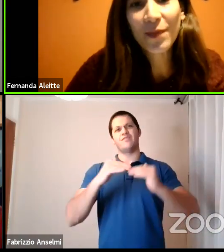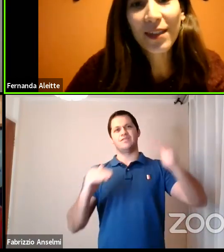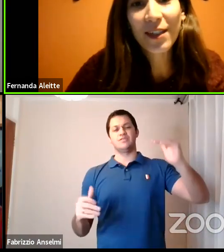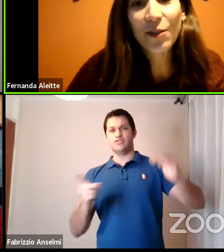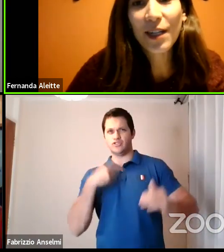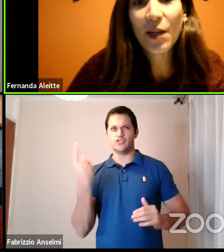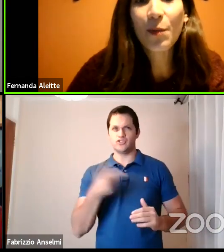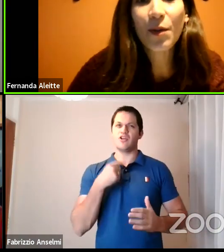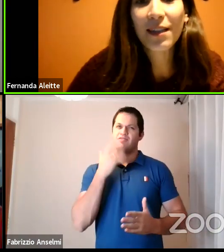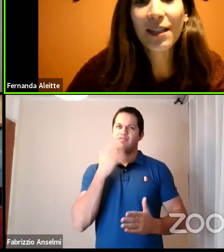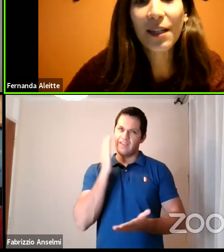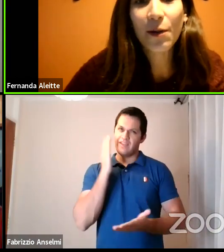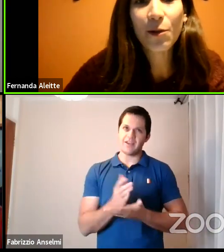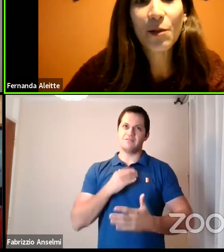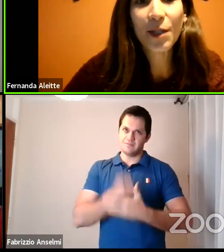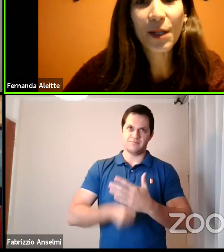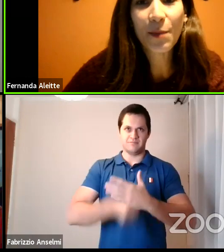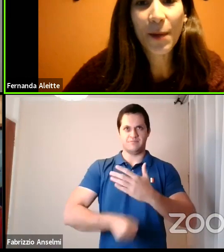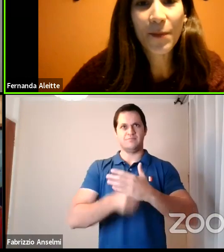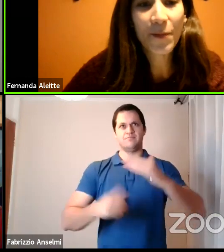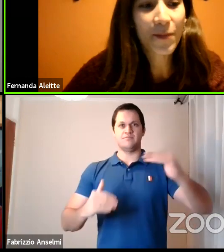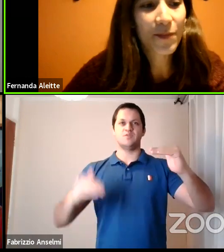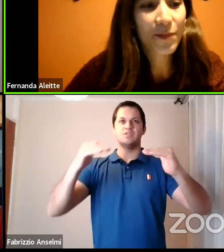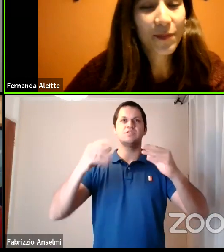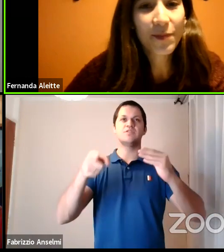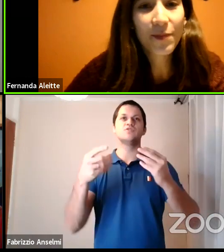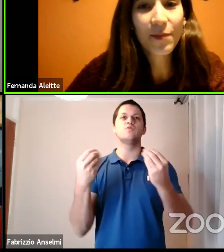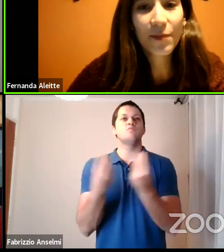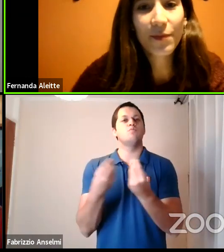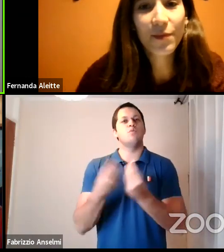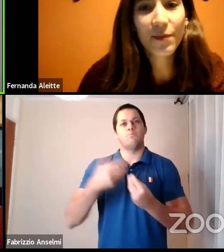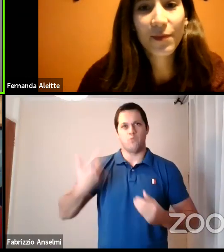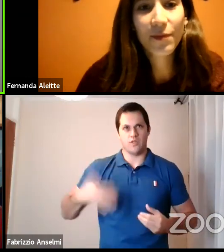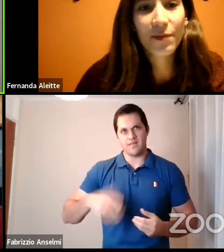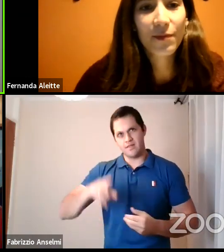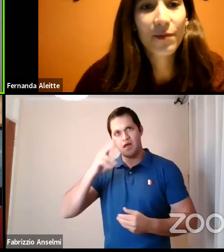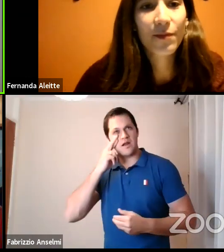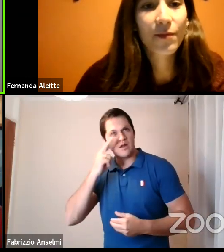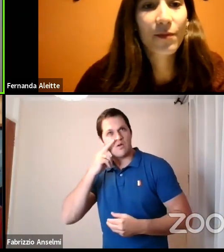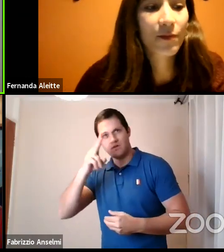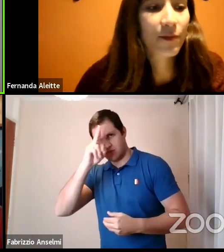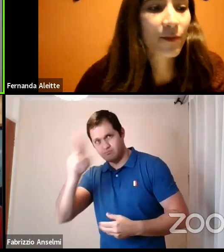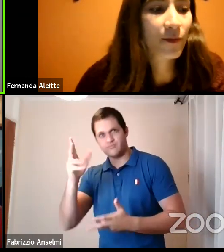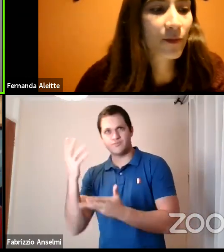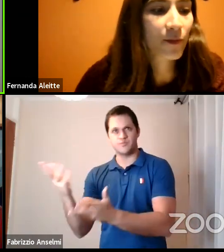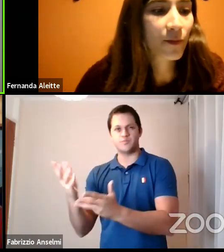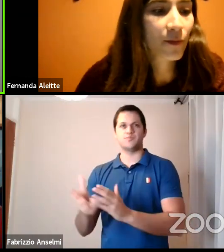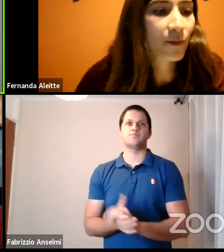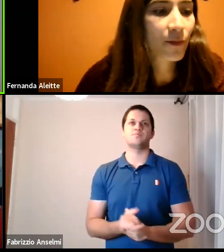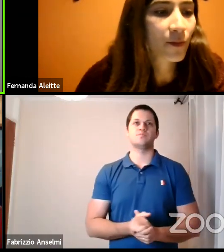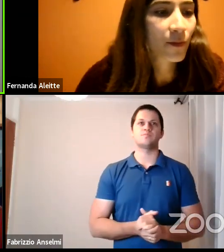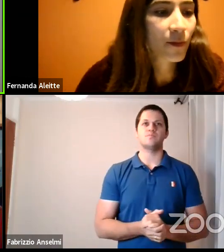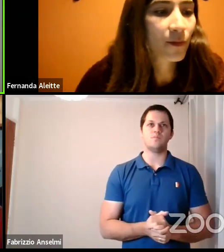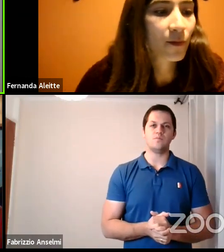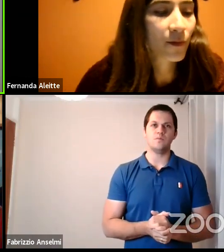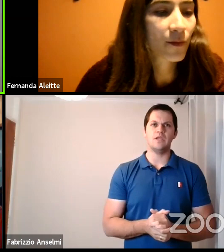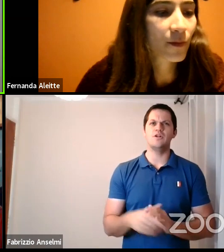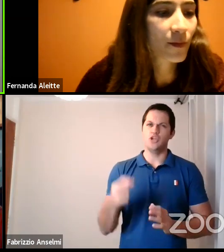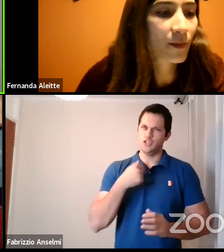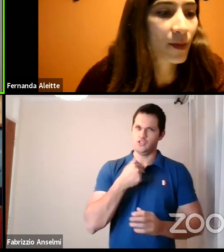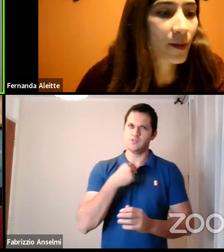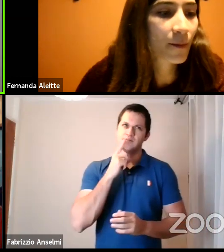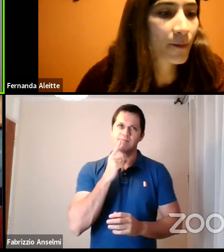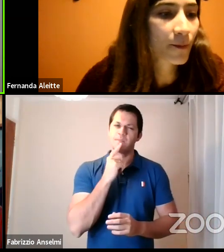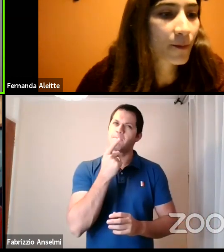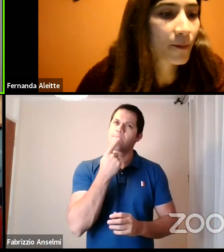sorteando. Entonces es importante este reconocimiento también. Sobre eso mismo, miren, dentro, veía sus presentaciones, les tengo una pregunta que